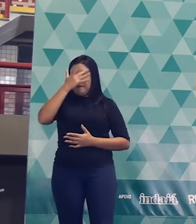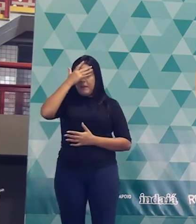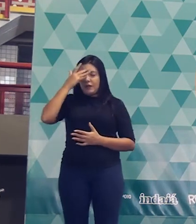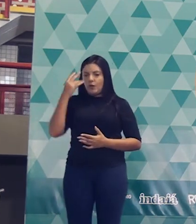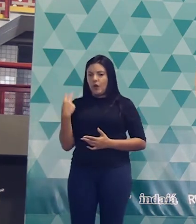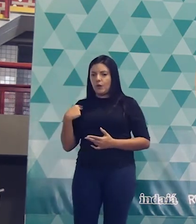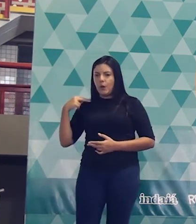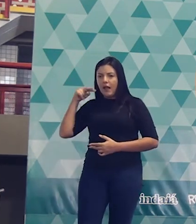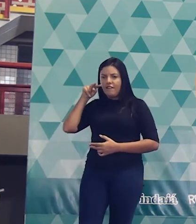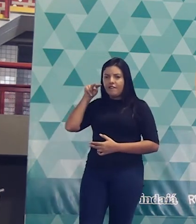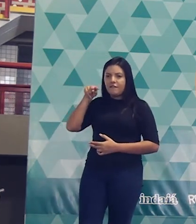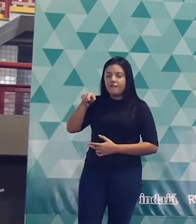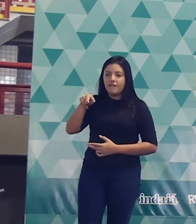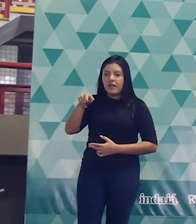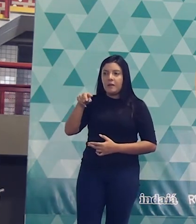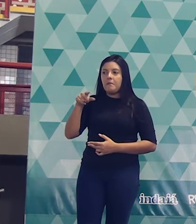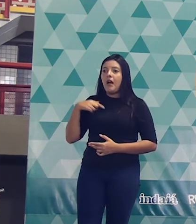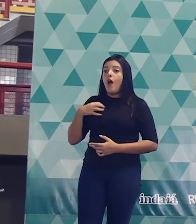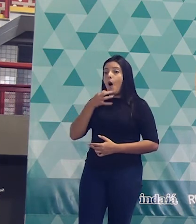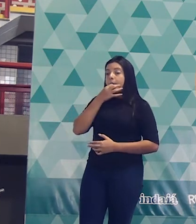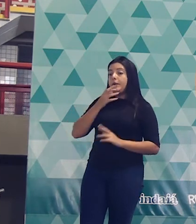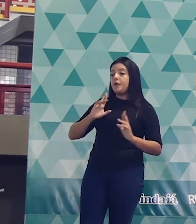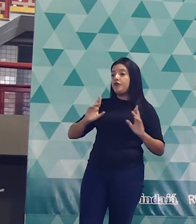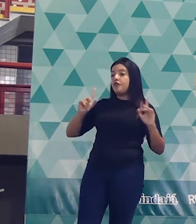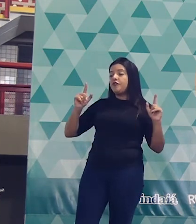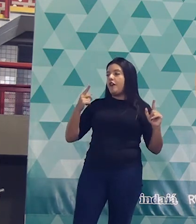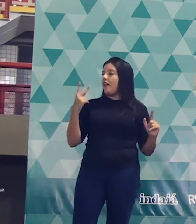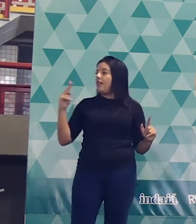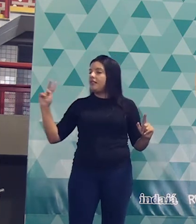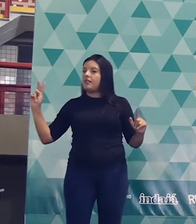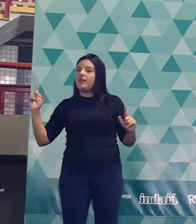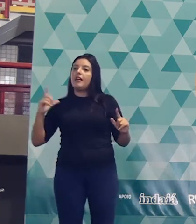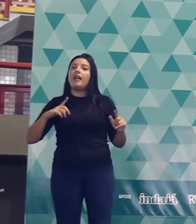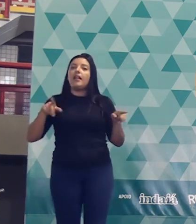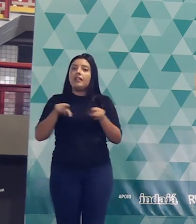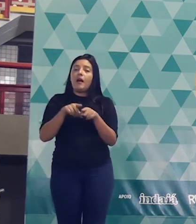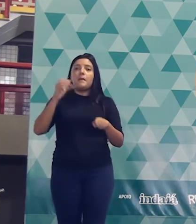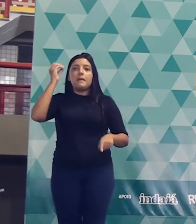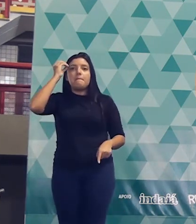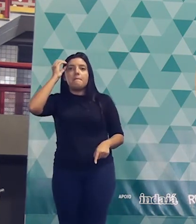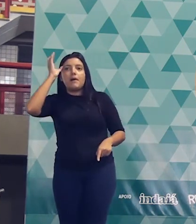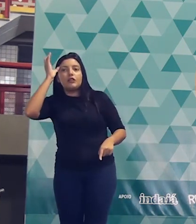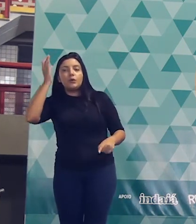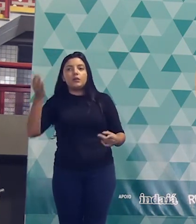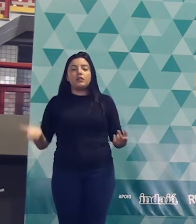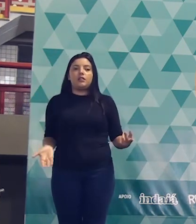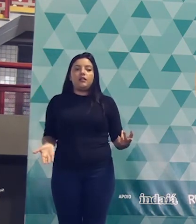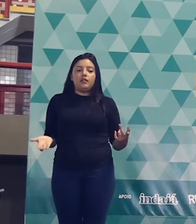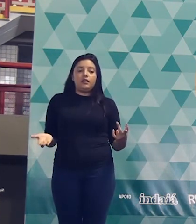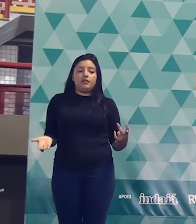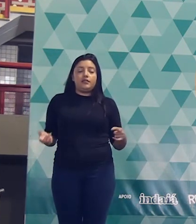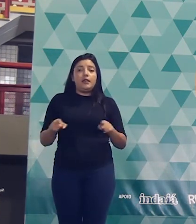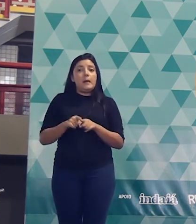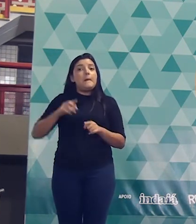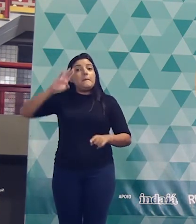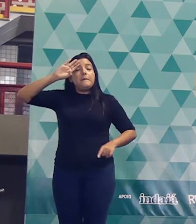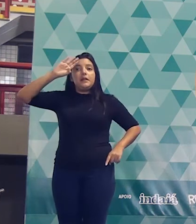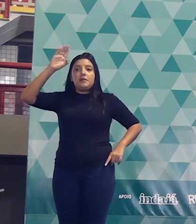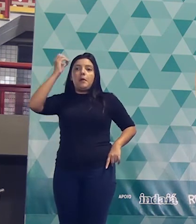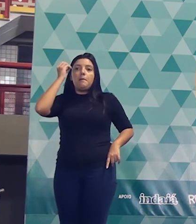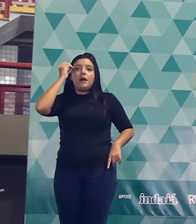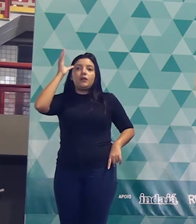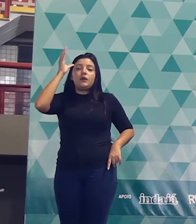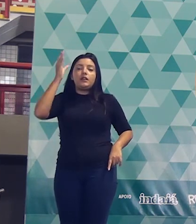diferentes. Isso vai levar em consideração a minha maturidade, né? Certo? Principalmente a minha maturidade.